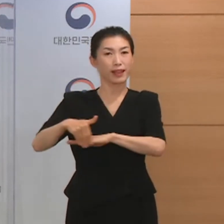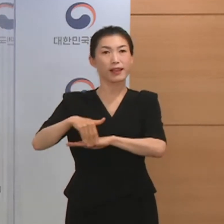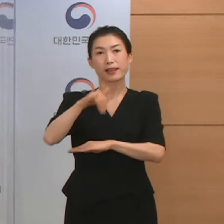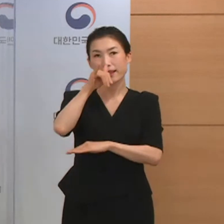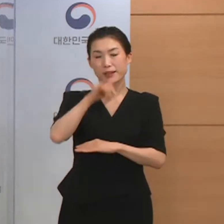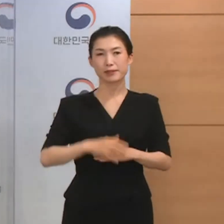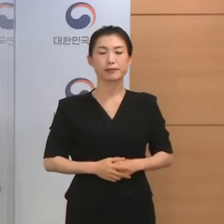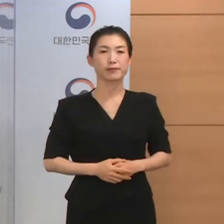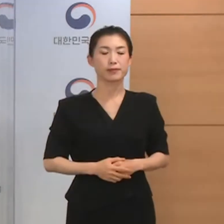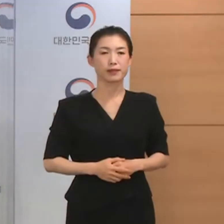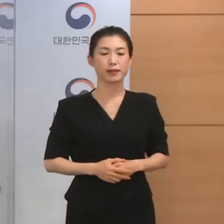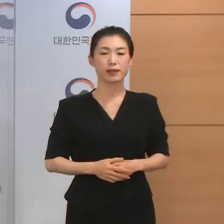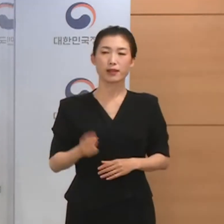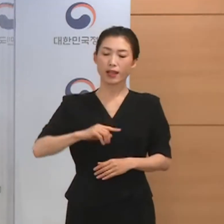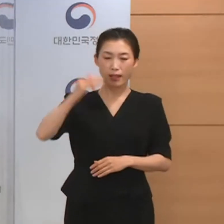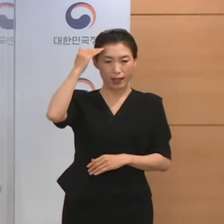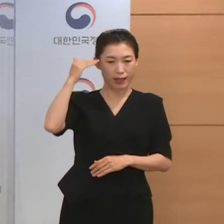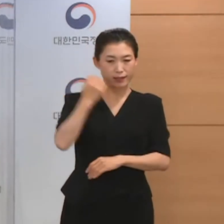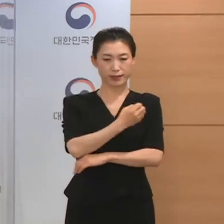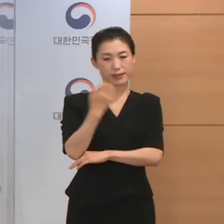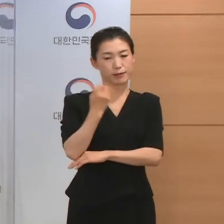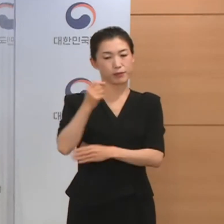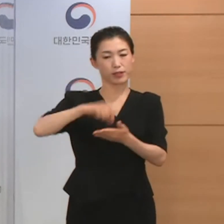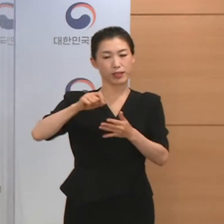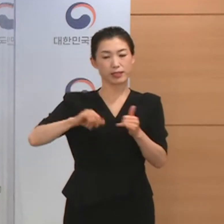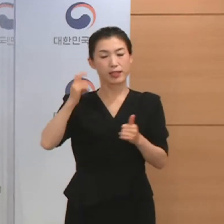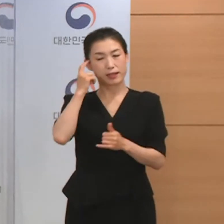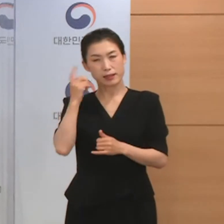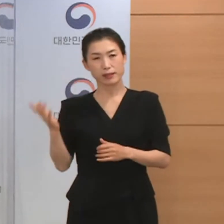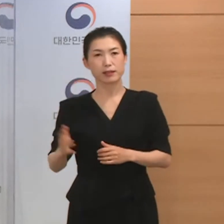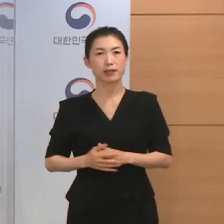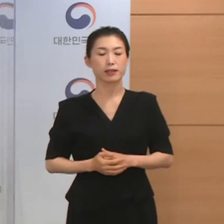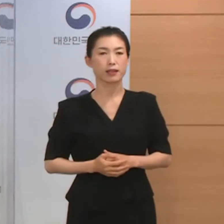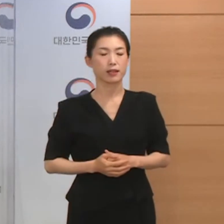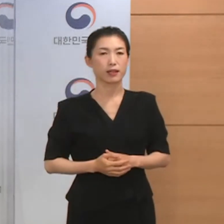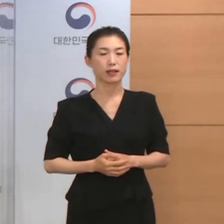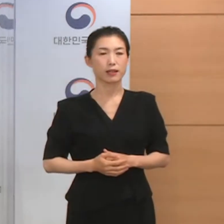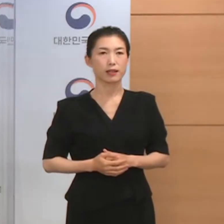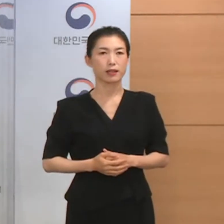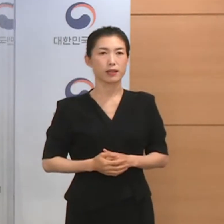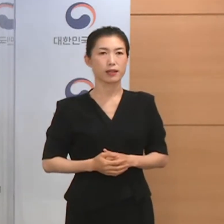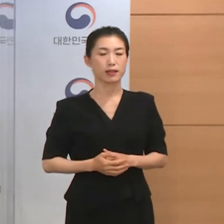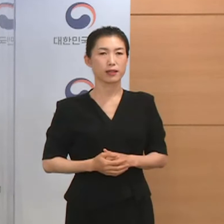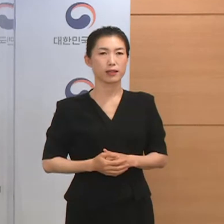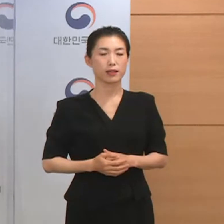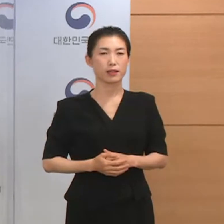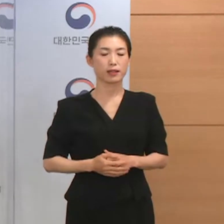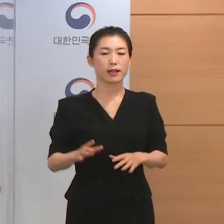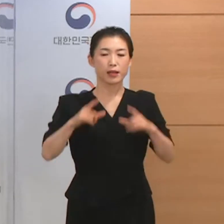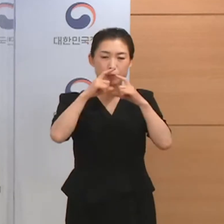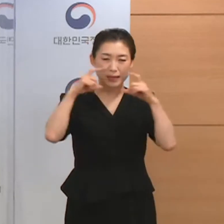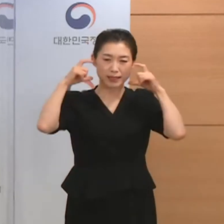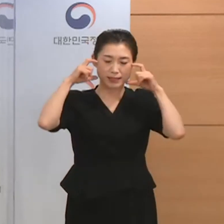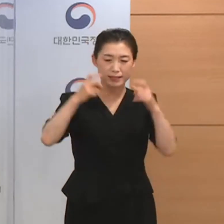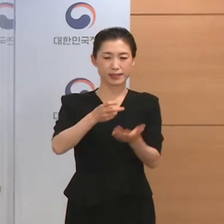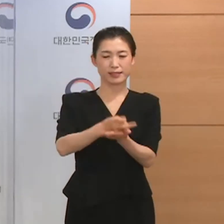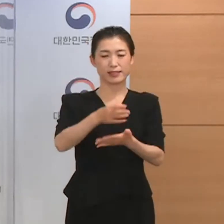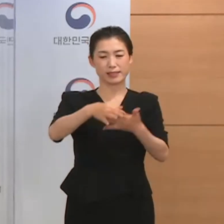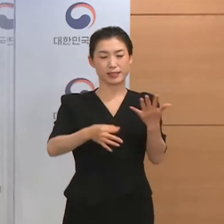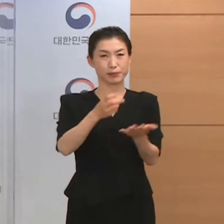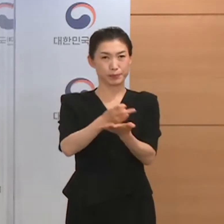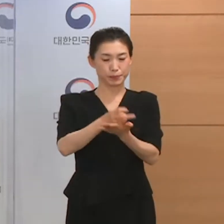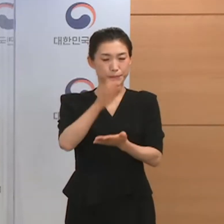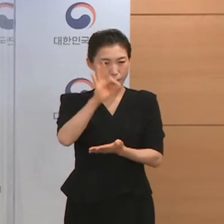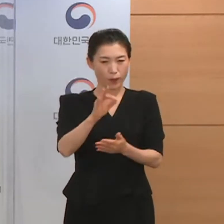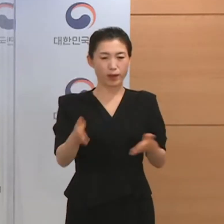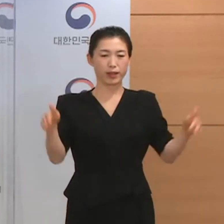다음 질문 드리겠습니다. 한국일보 유한구 기자님 질의입니다. 마스크 지침에 따르면 실외에서의 마스크